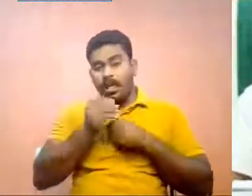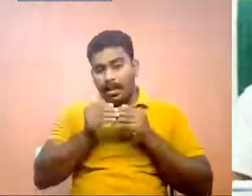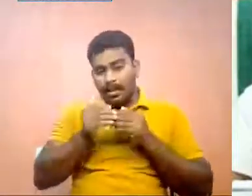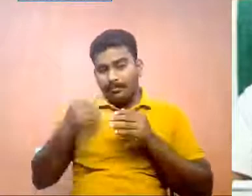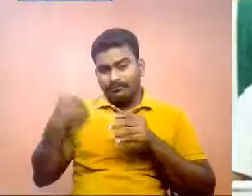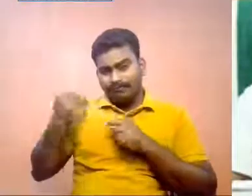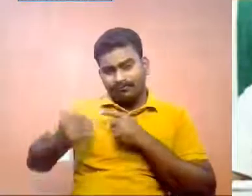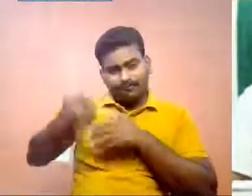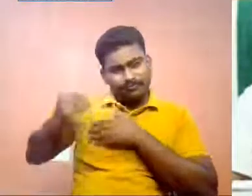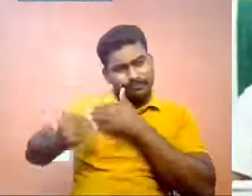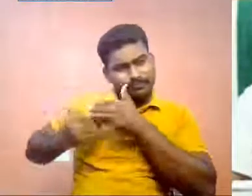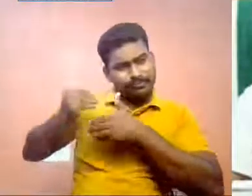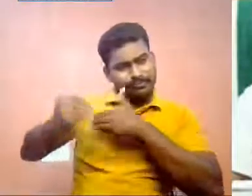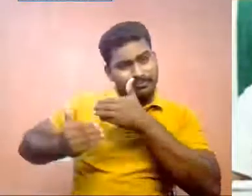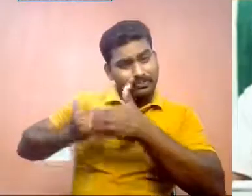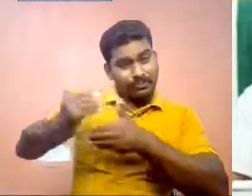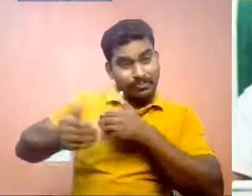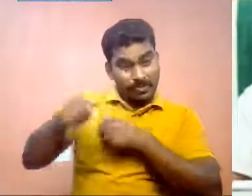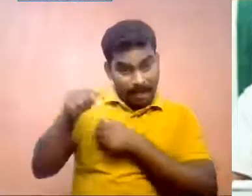ഇവരൊക്കെ